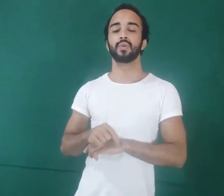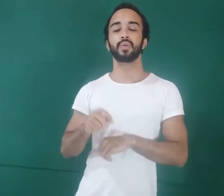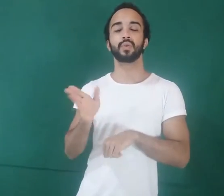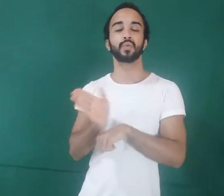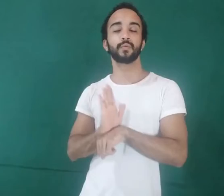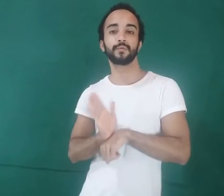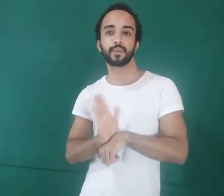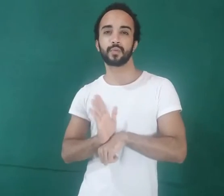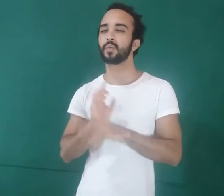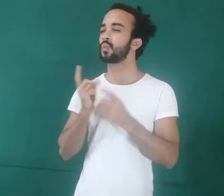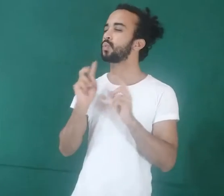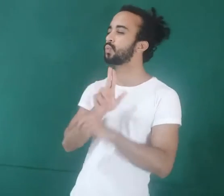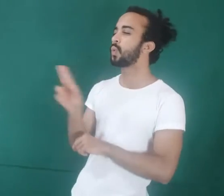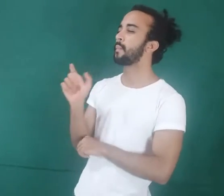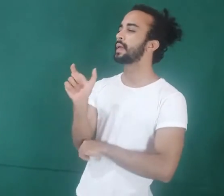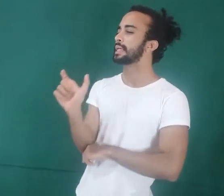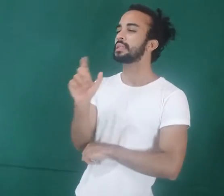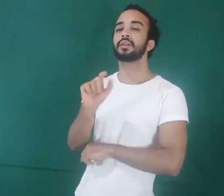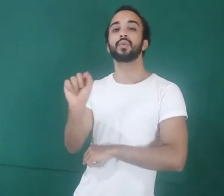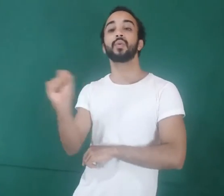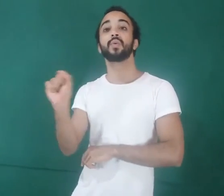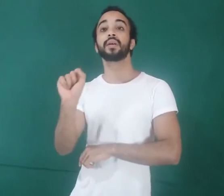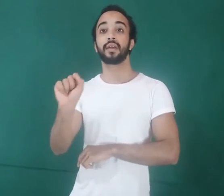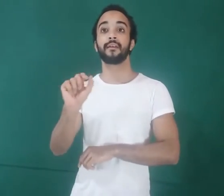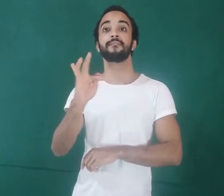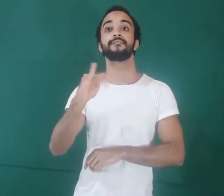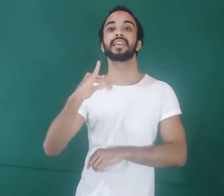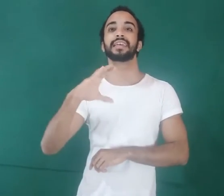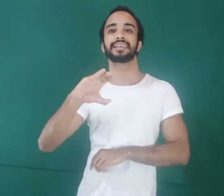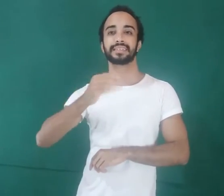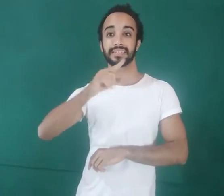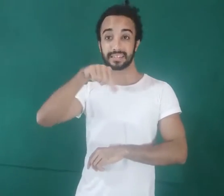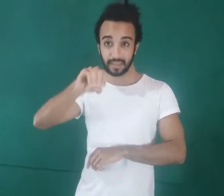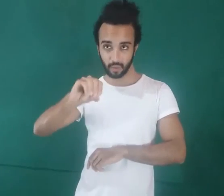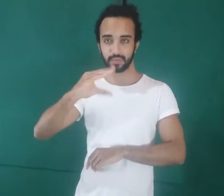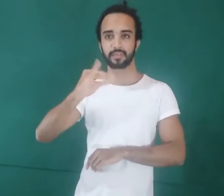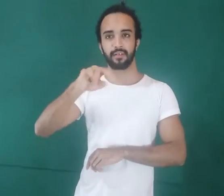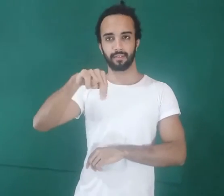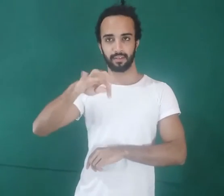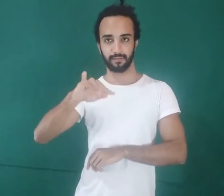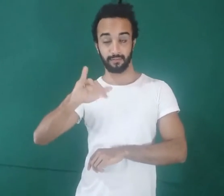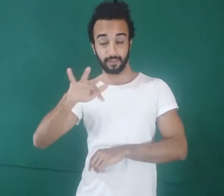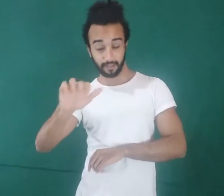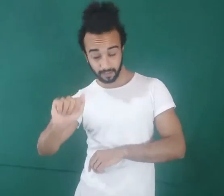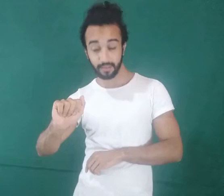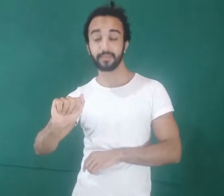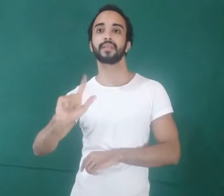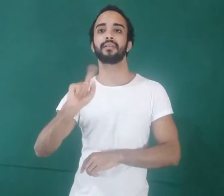de como é que chama aquele termo que eu já esqueci? Ficção científica. E que é o